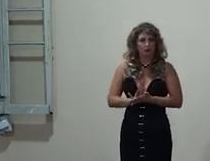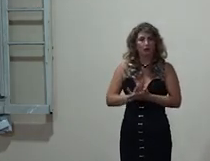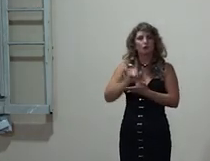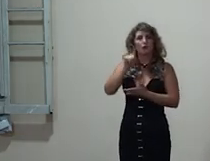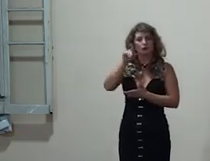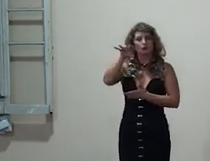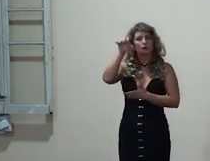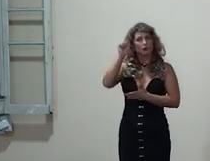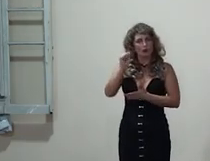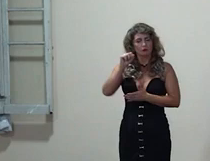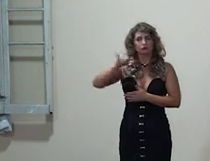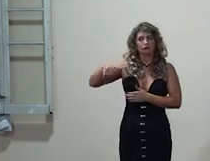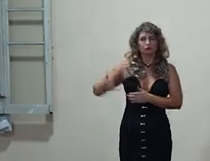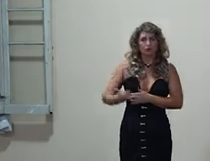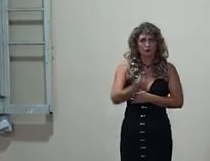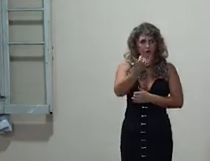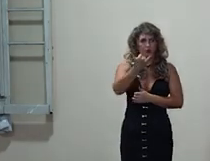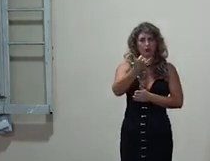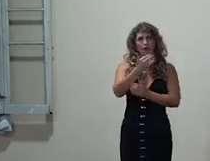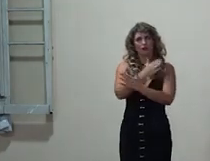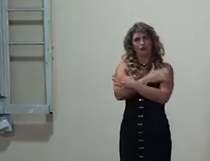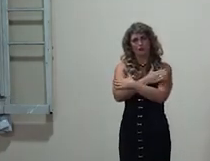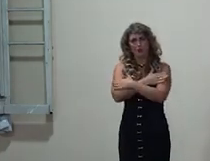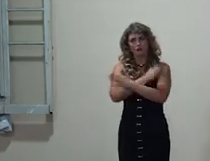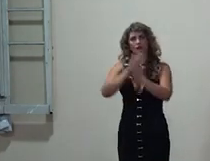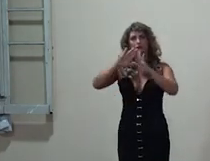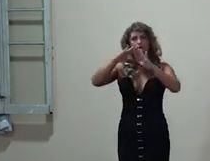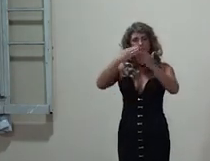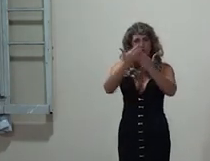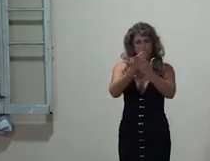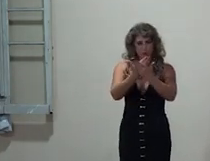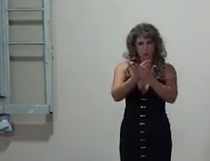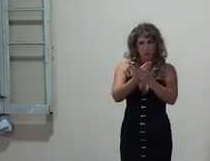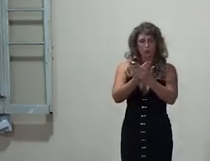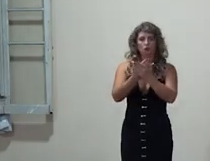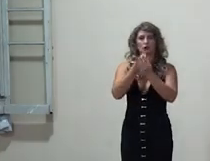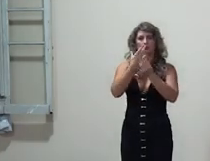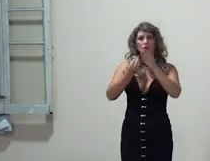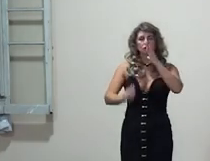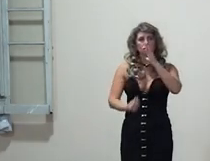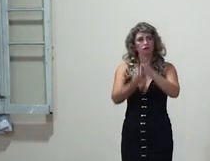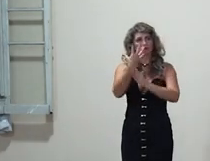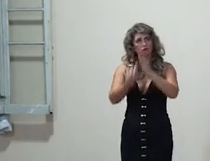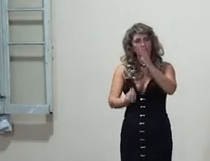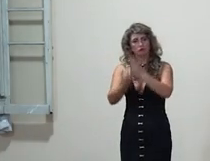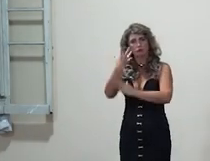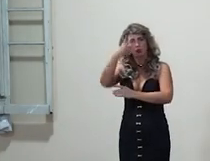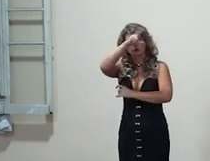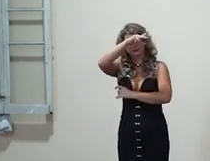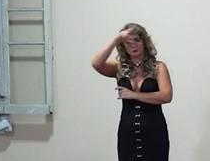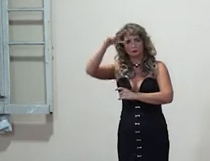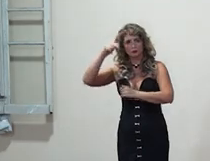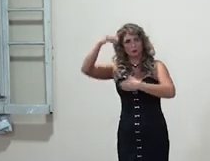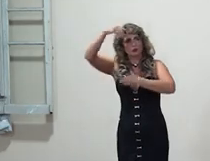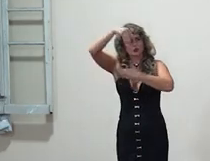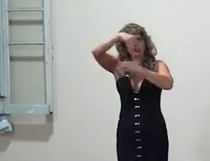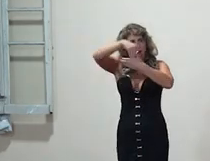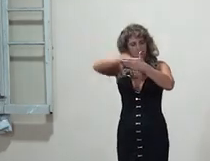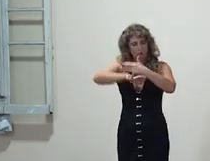vamos pegar, aproveitar que tem férias escolares e começar a instalar a prefeitura